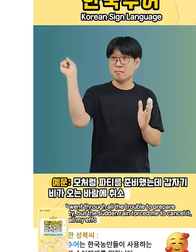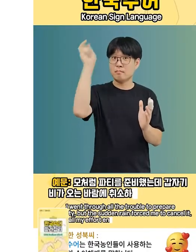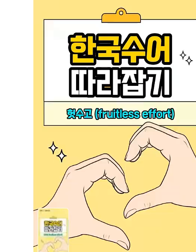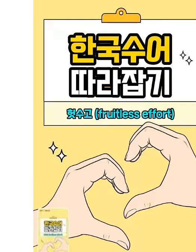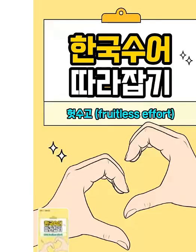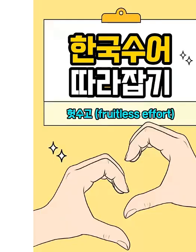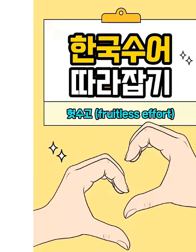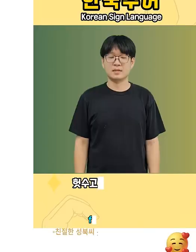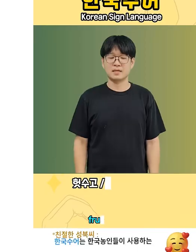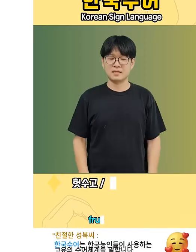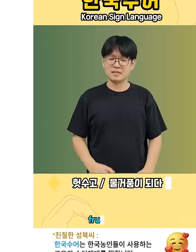예, 헛수고.